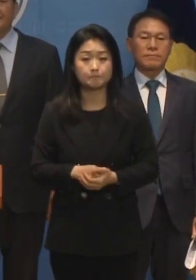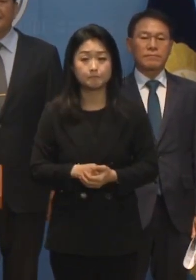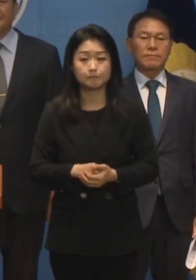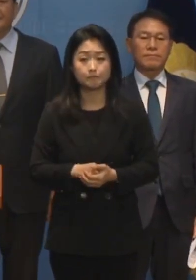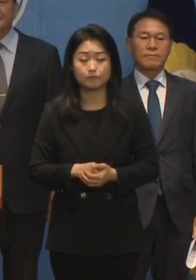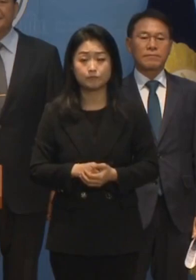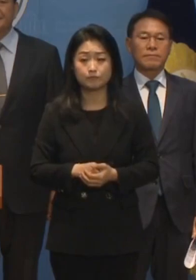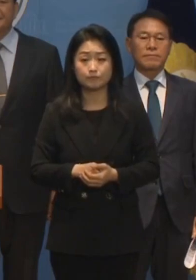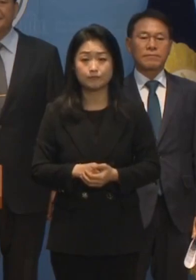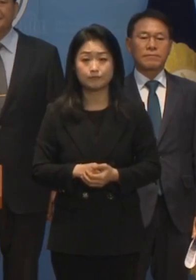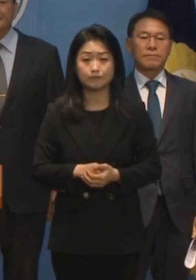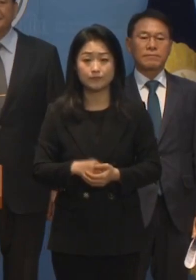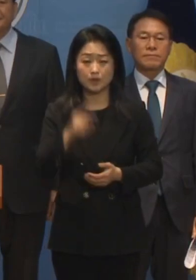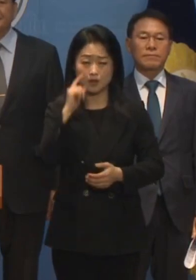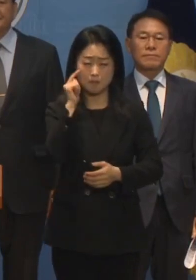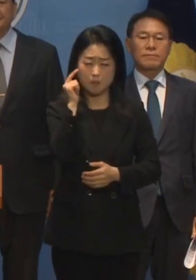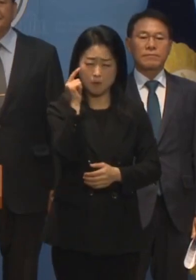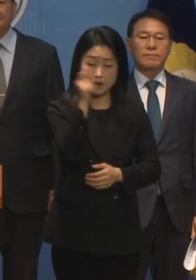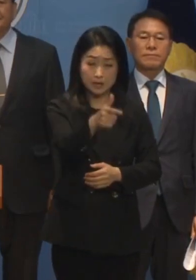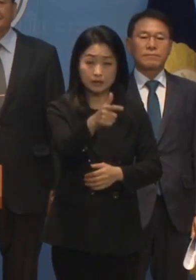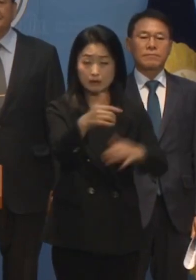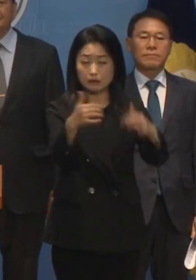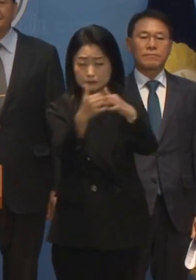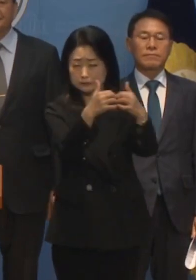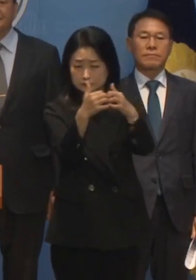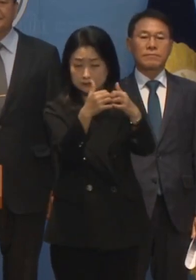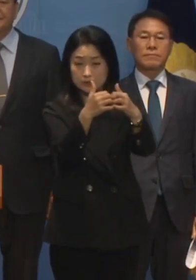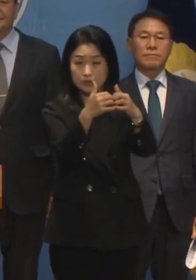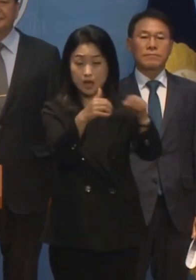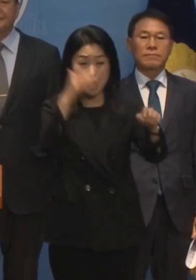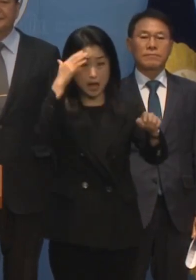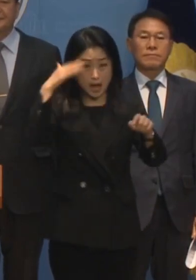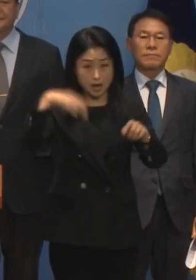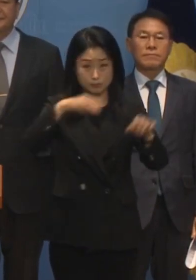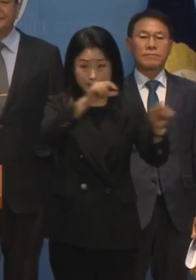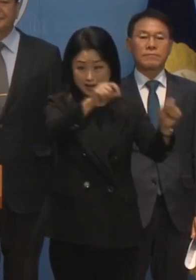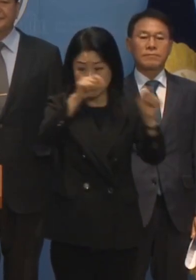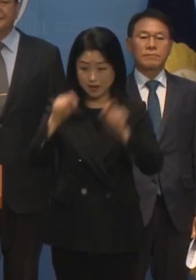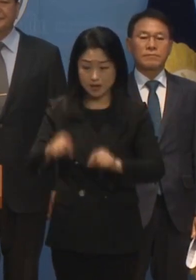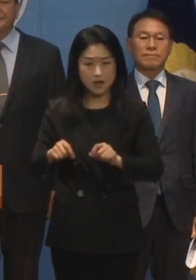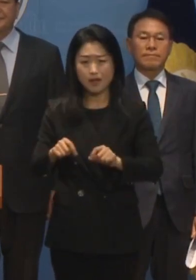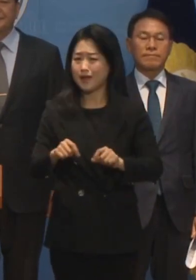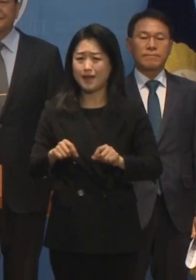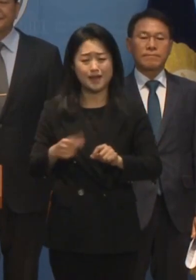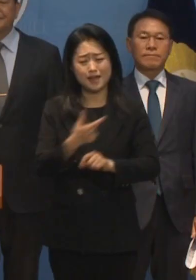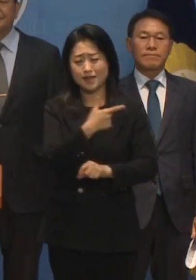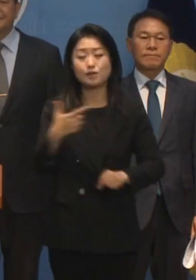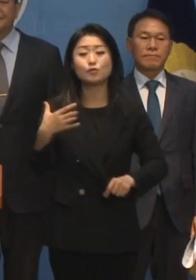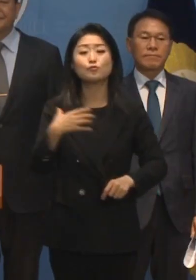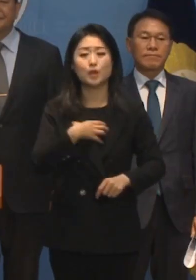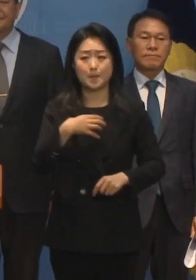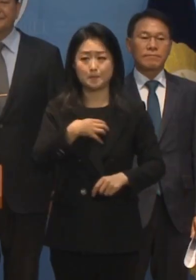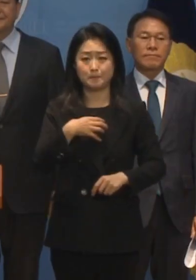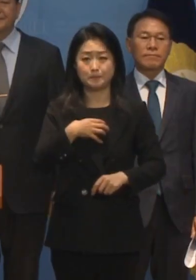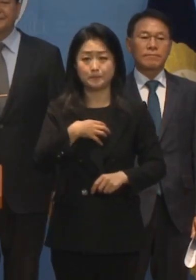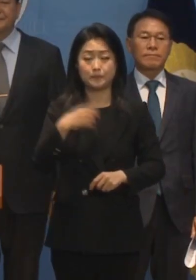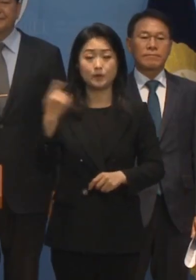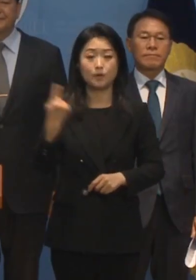영 멀리 떨어진 곳에서 벌어지고 있는 전쟁의 불씨를 한반도로 가져오는 위험천만한